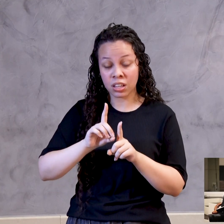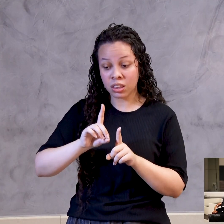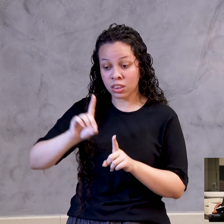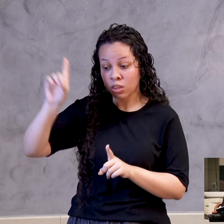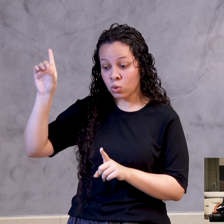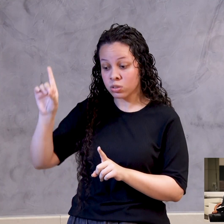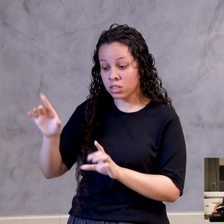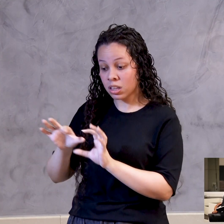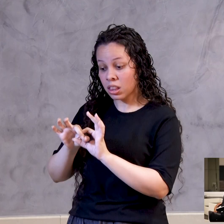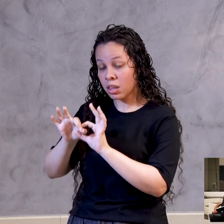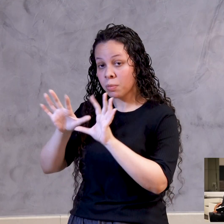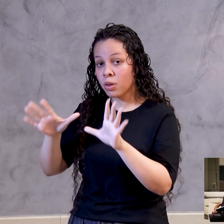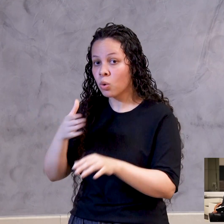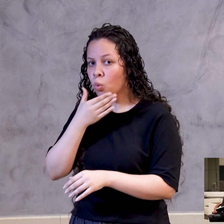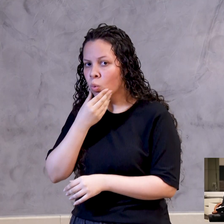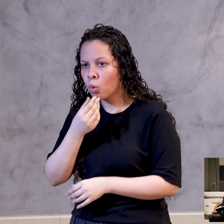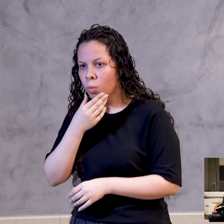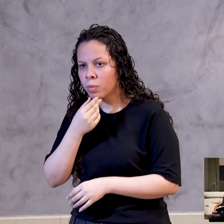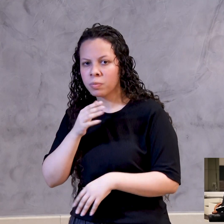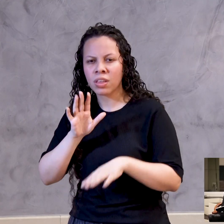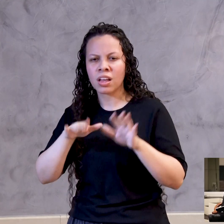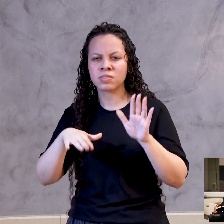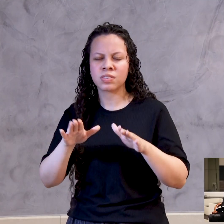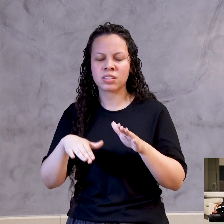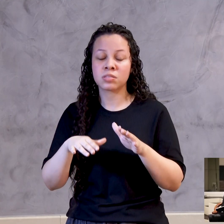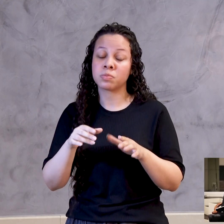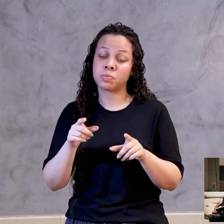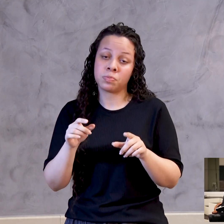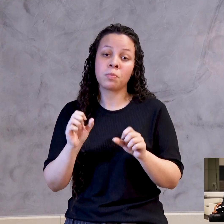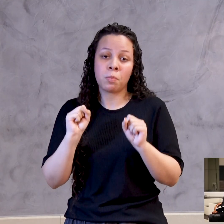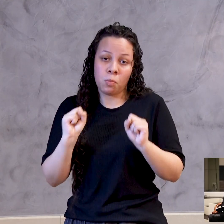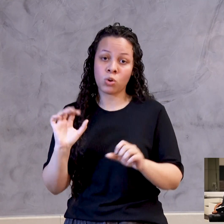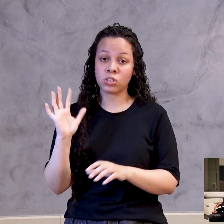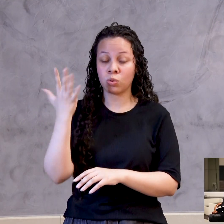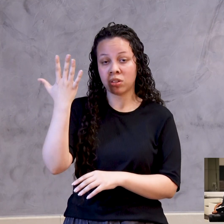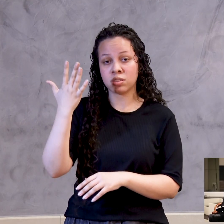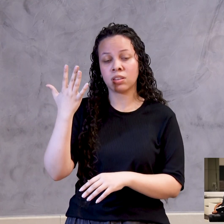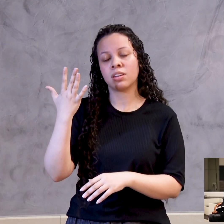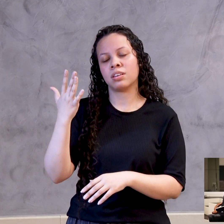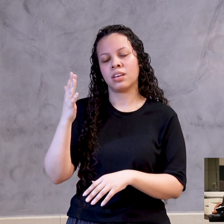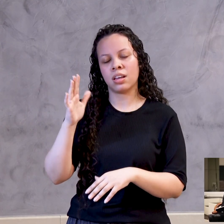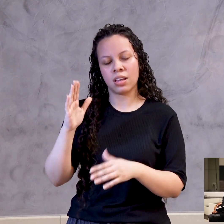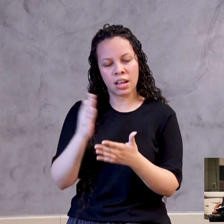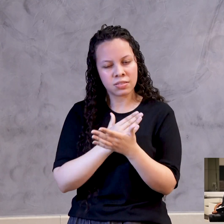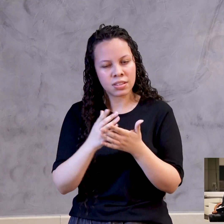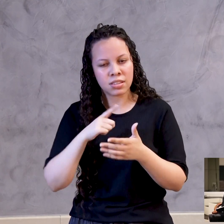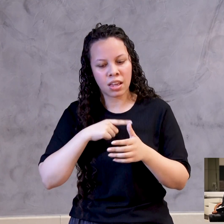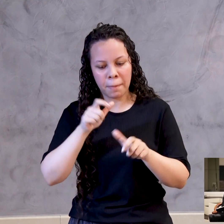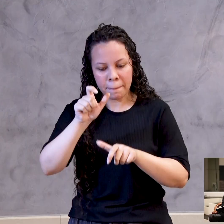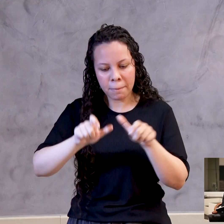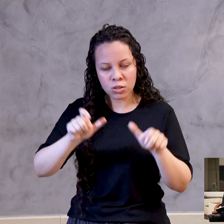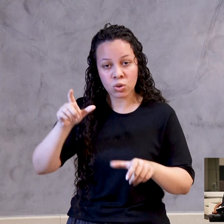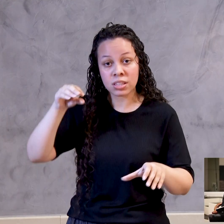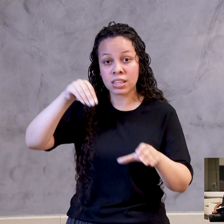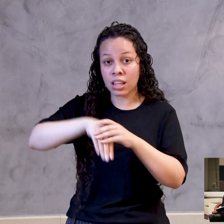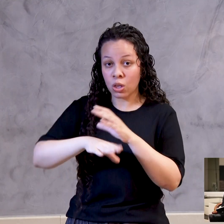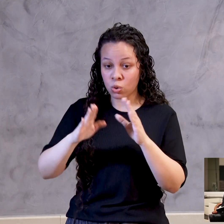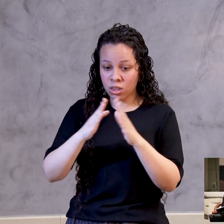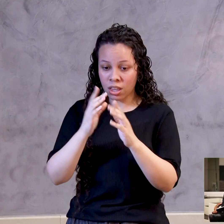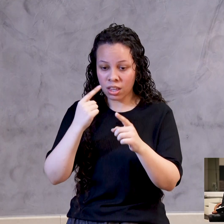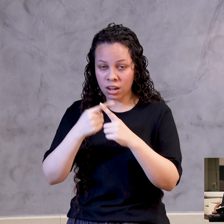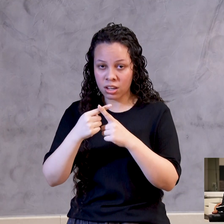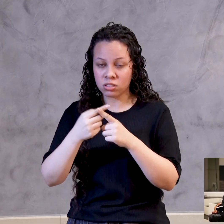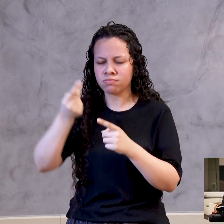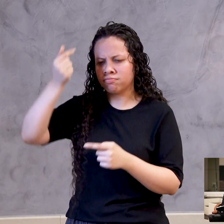uma infelicidade, aí eu entro, que há muitas pessoas nas igrejas. Jesus Cristo veio reconciliar